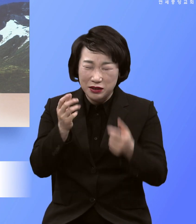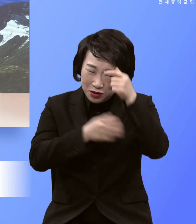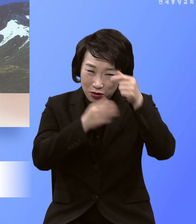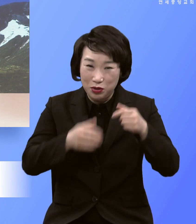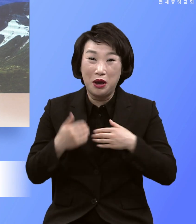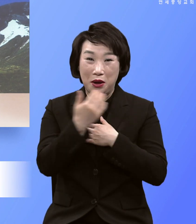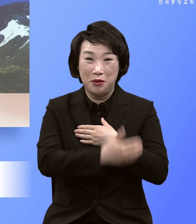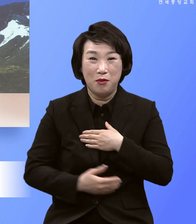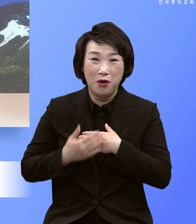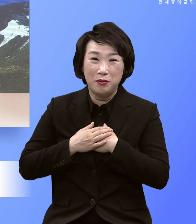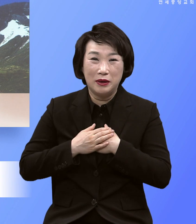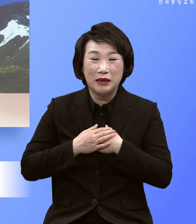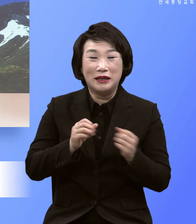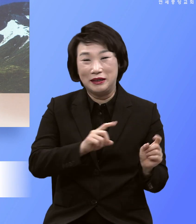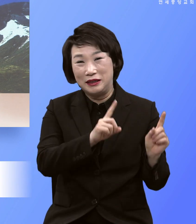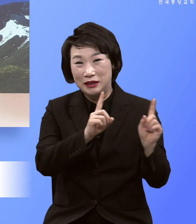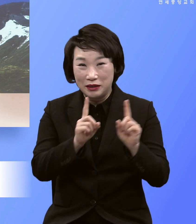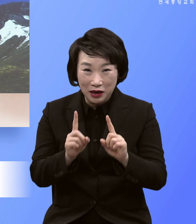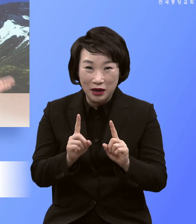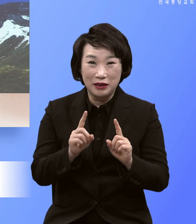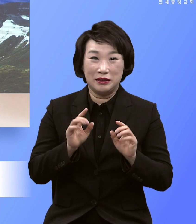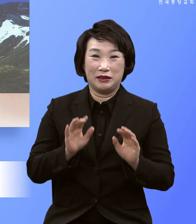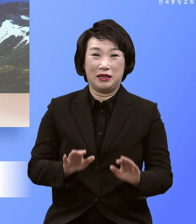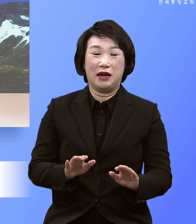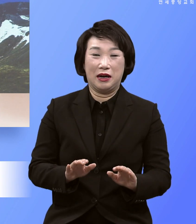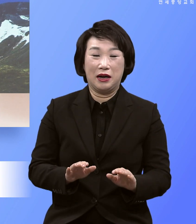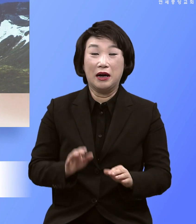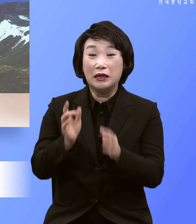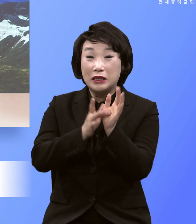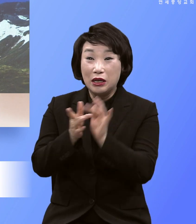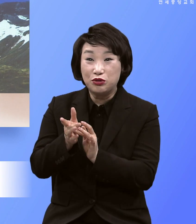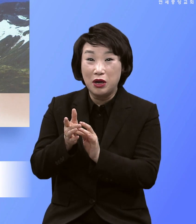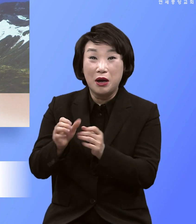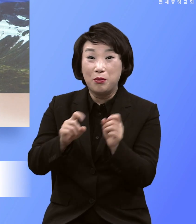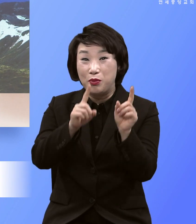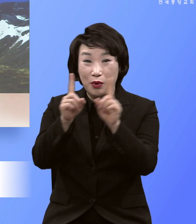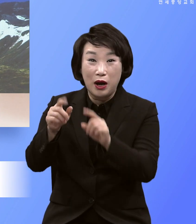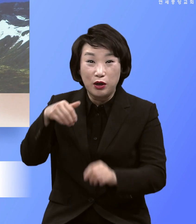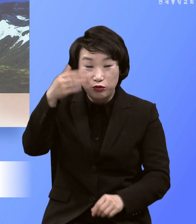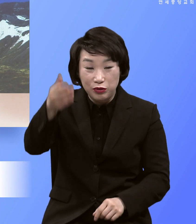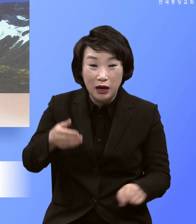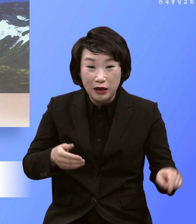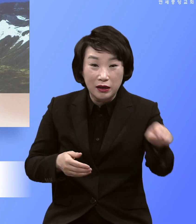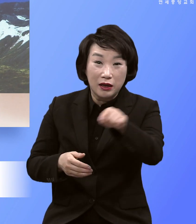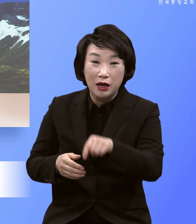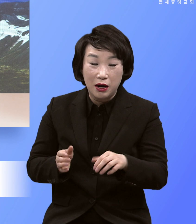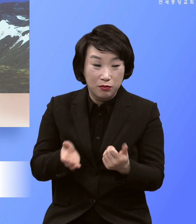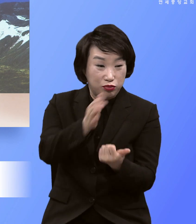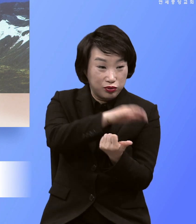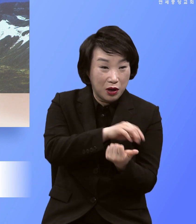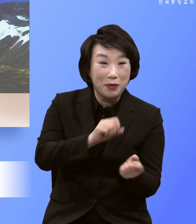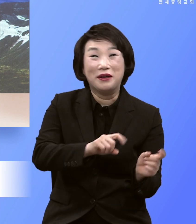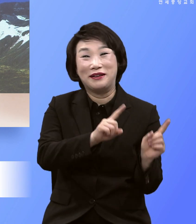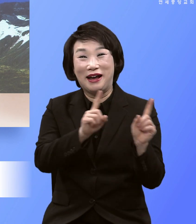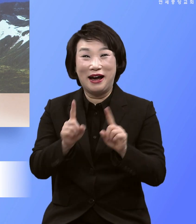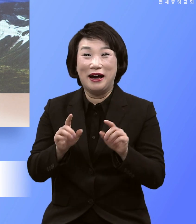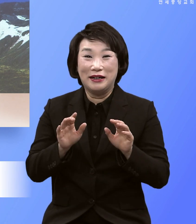성도의 몸이 많이 일어나되 예수의 부활 후에 저희가 무덤에서